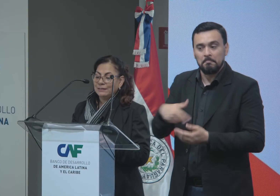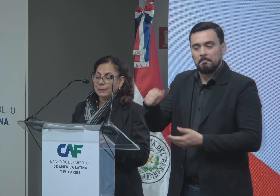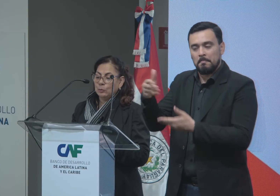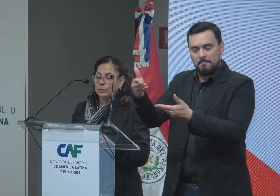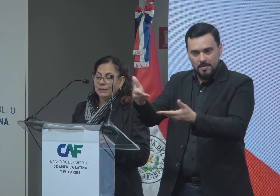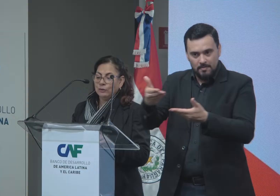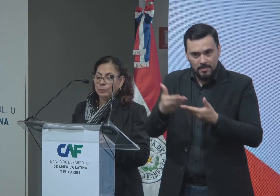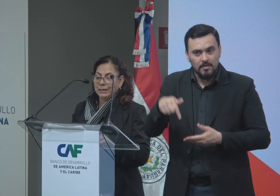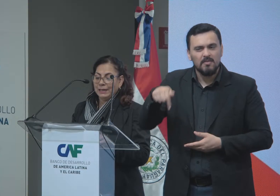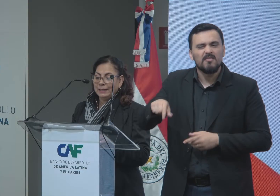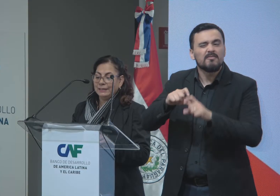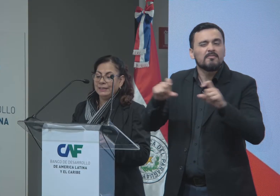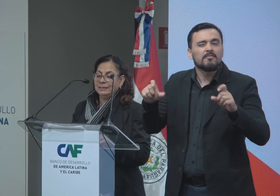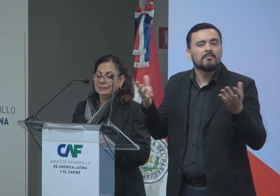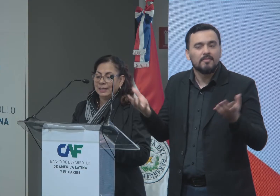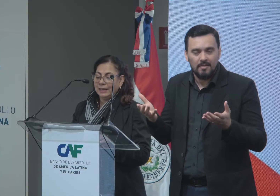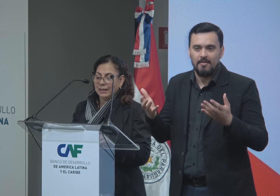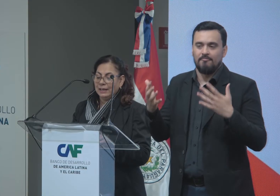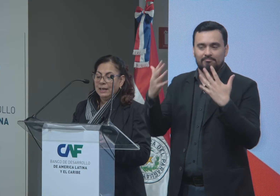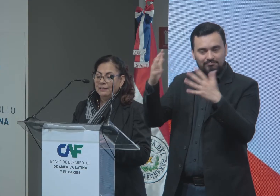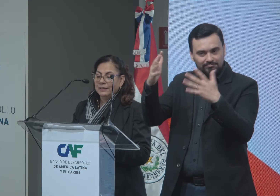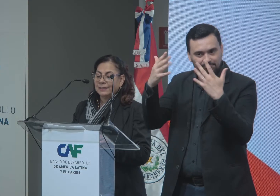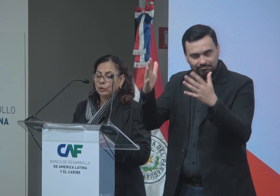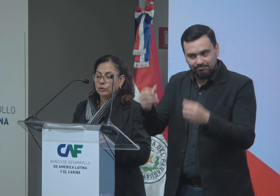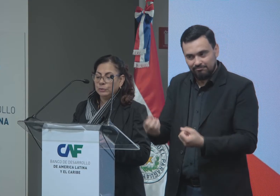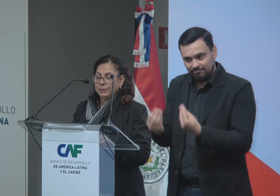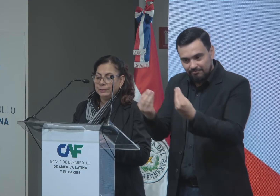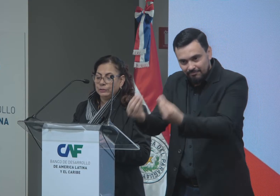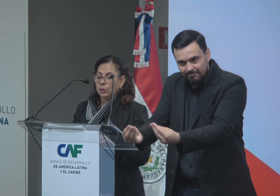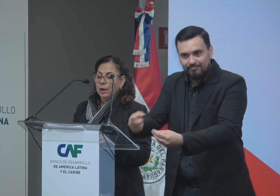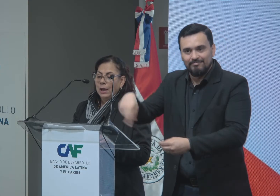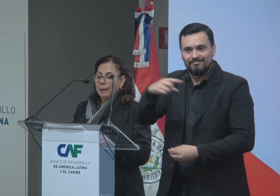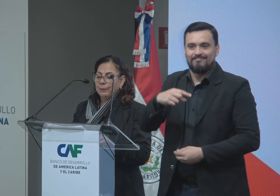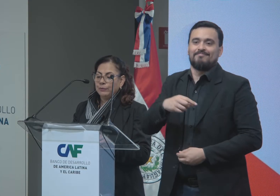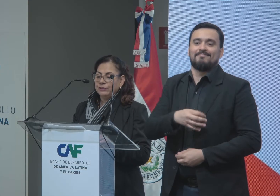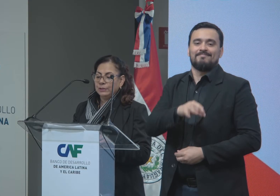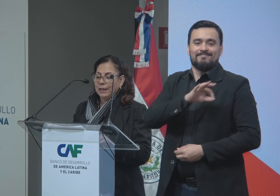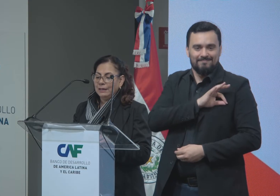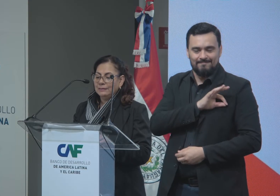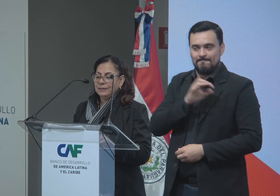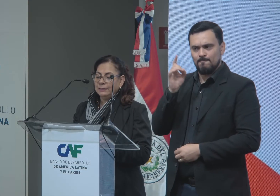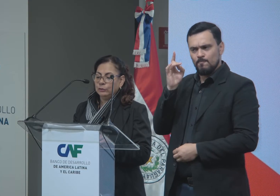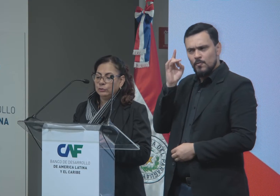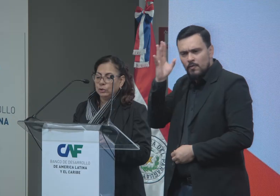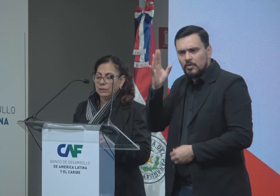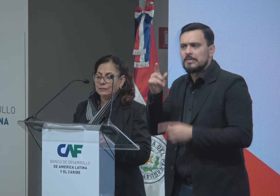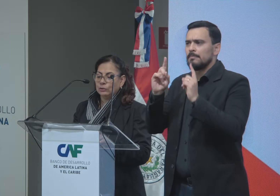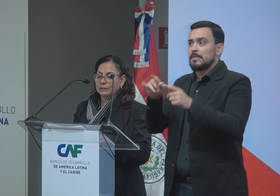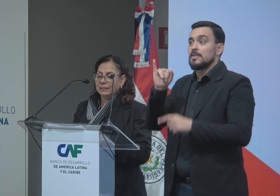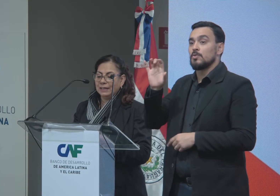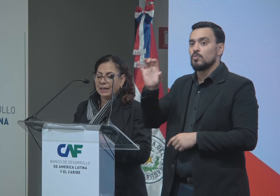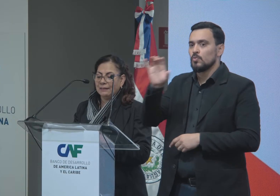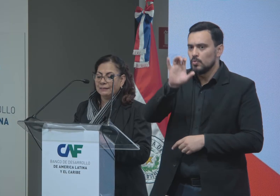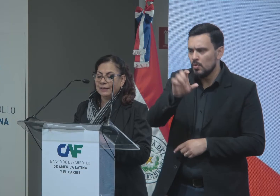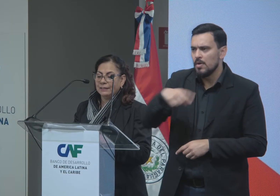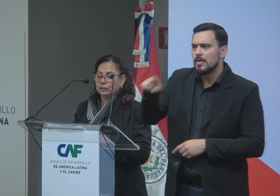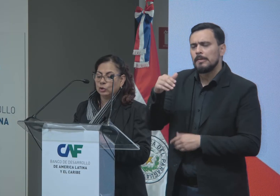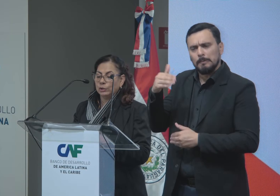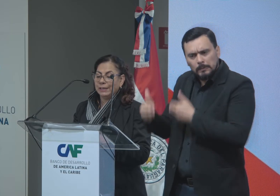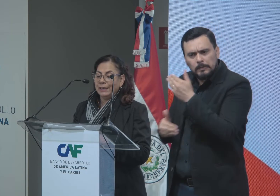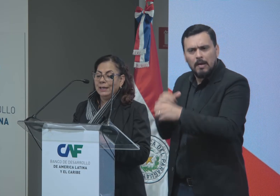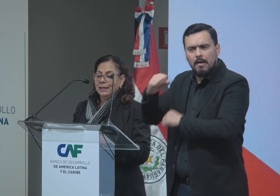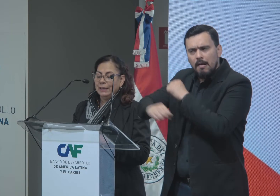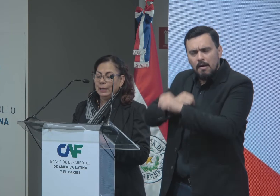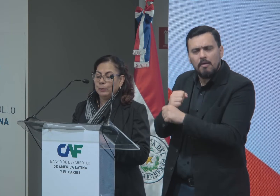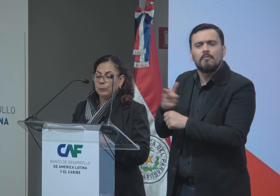a la ceremonia de homenaje y entrega de reconocimiento a profesionales e instituciones con destacada